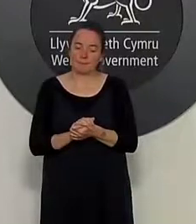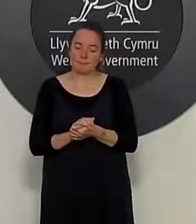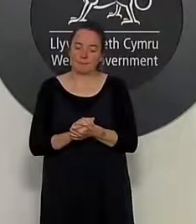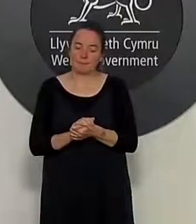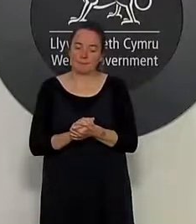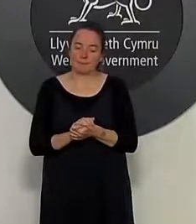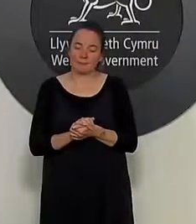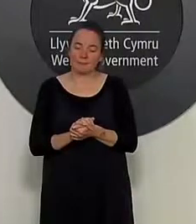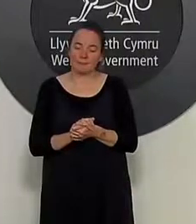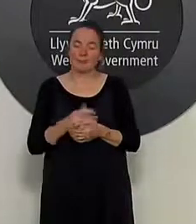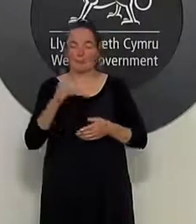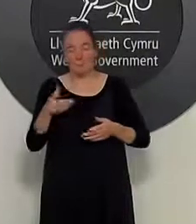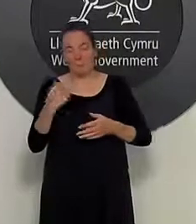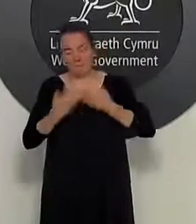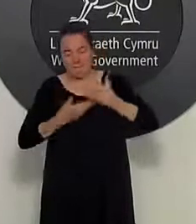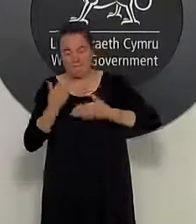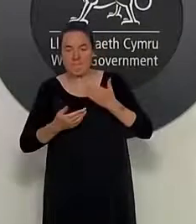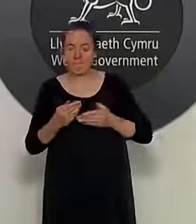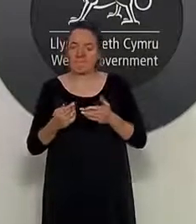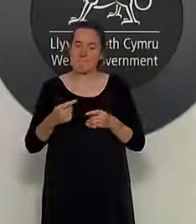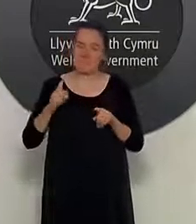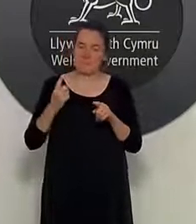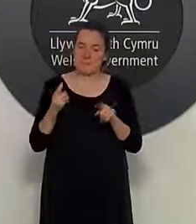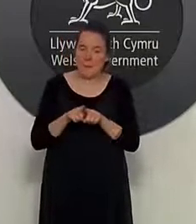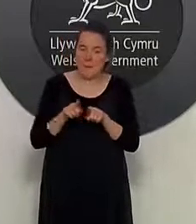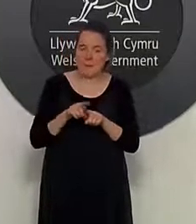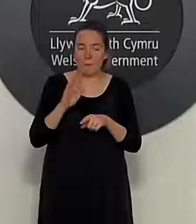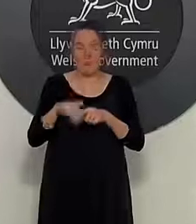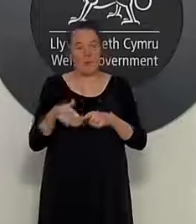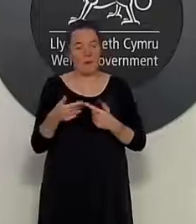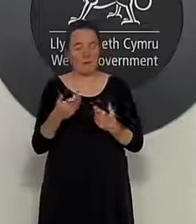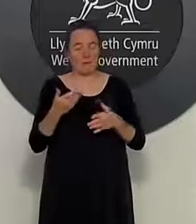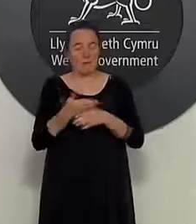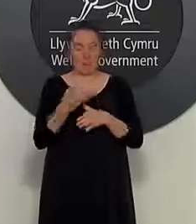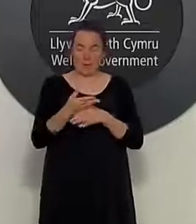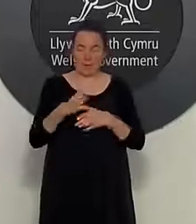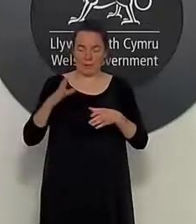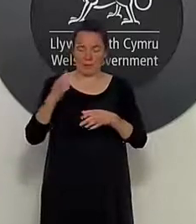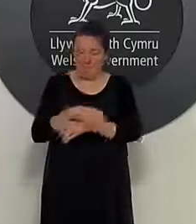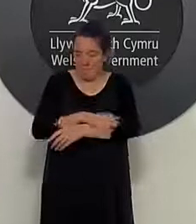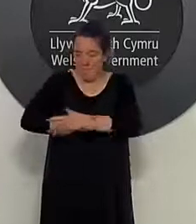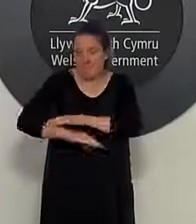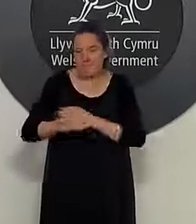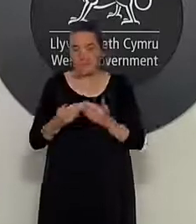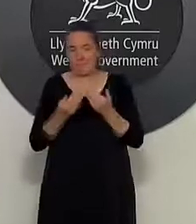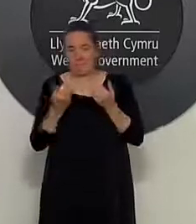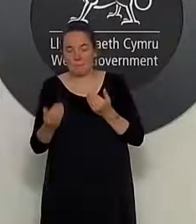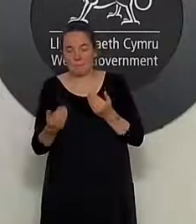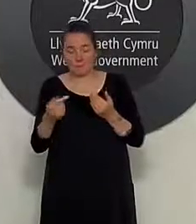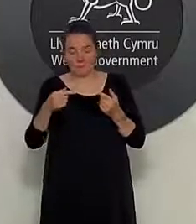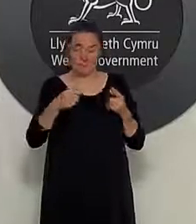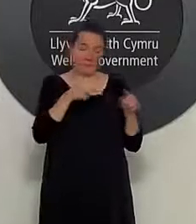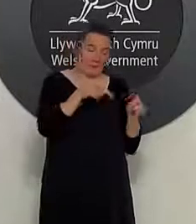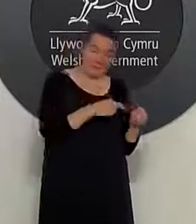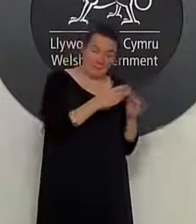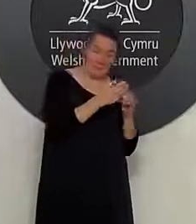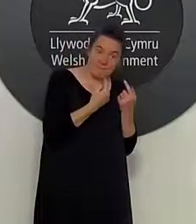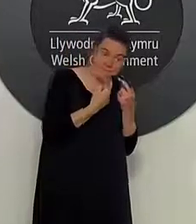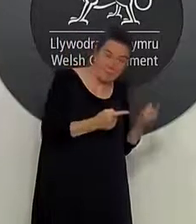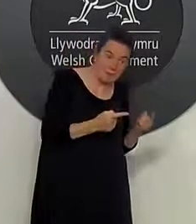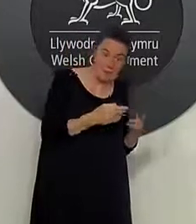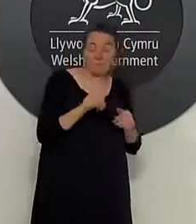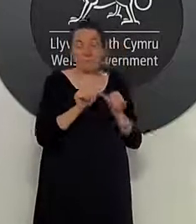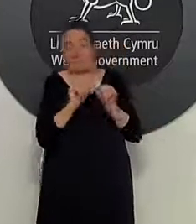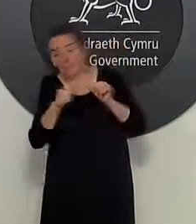ein bod yn symud ymlaen gyda'r un momentum gyda'r gwaith yn ei gyfanrwydd y tu hwnt i'r pecyn penodol hwn, a bydd